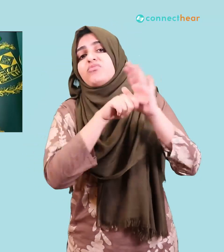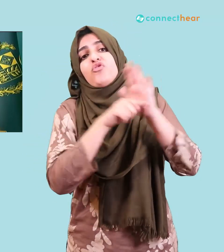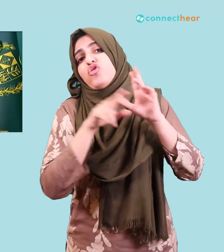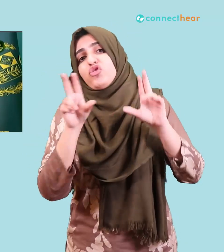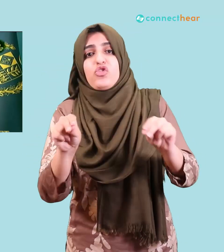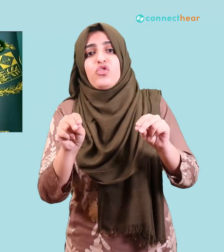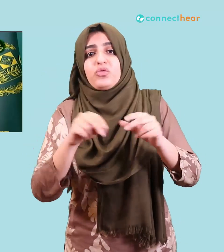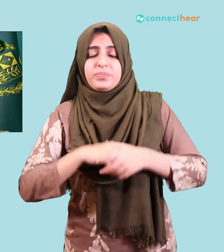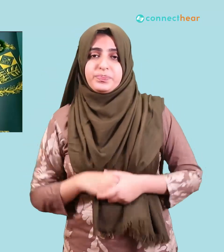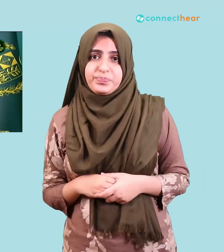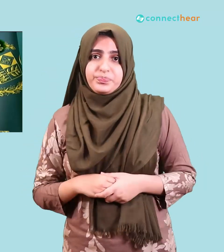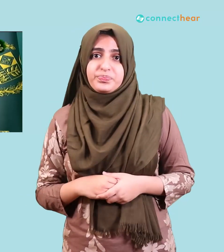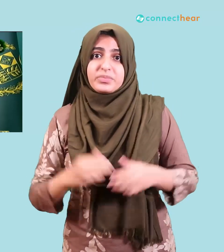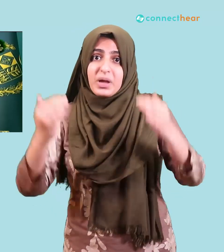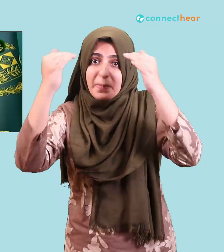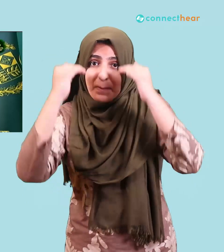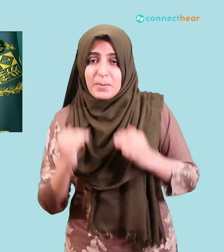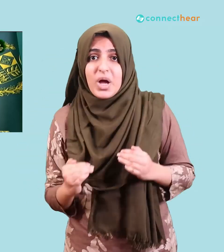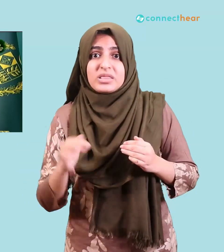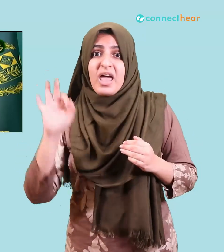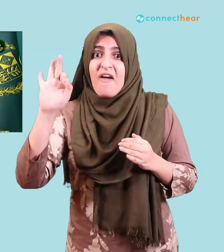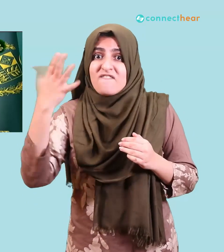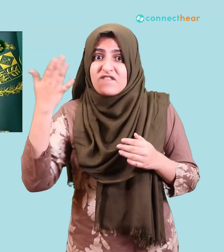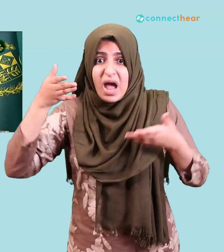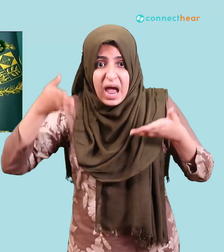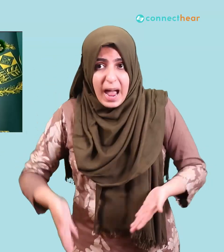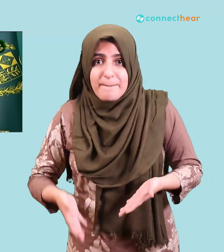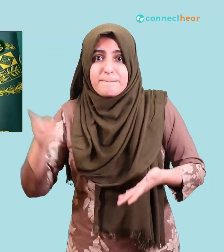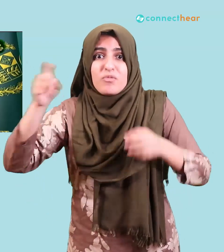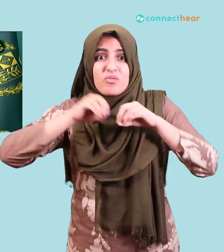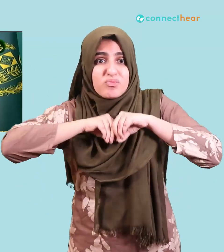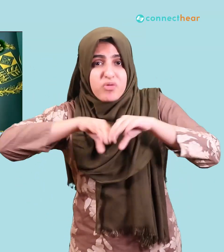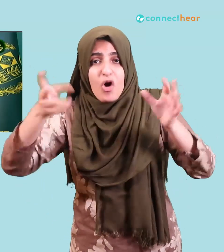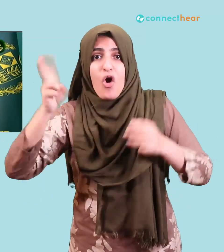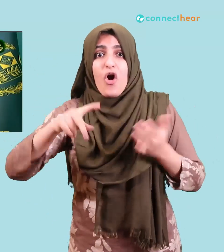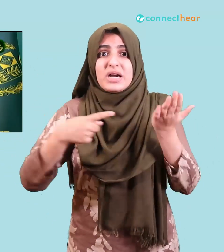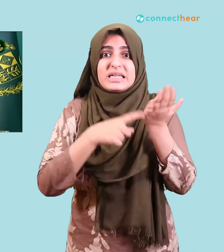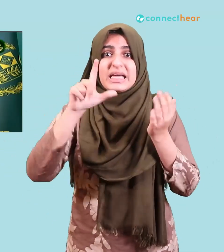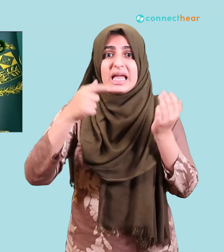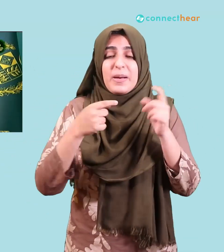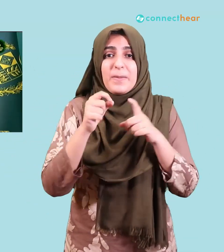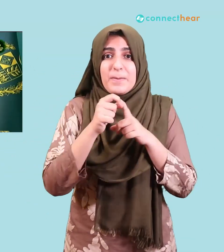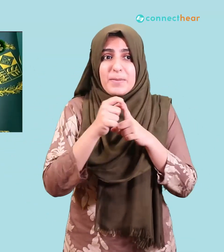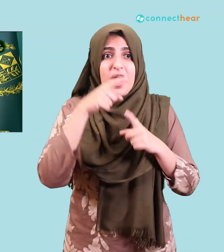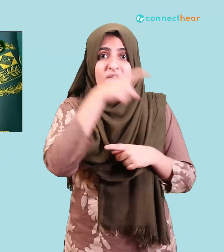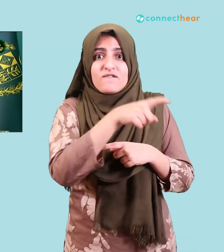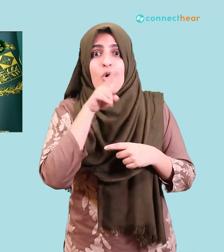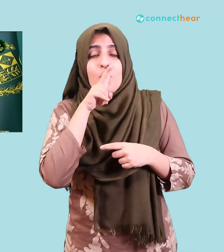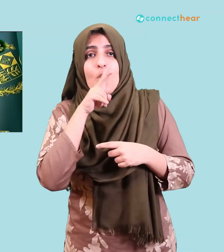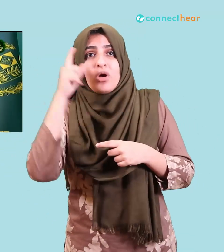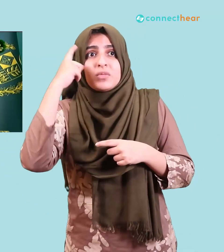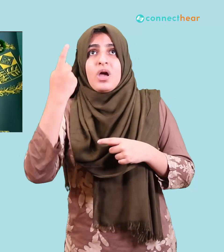اور پھر جب یہ فرانس میں ہوا، اور جس کے اوپر یہ TLP کہہ رہی ہے کہ فرانس کے ایمبیسڈر کو واپس